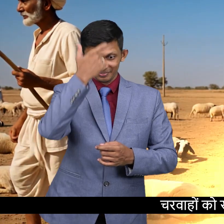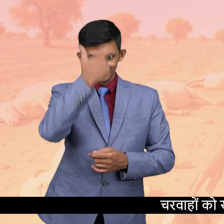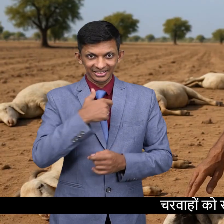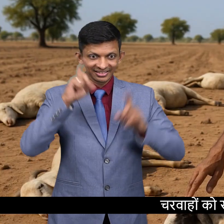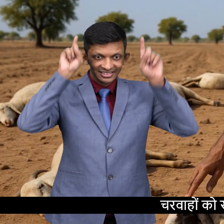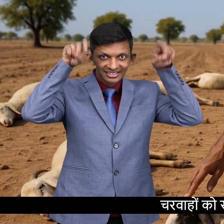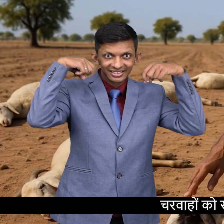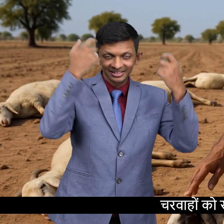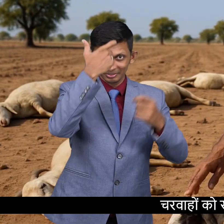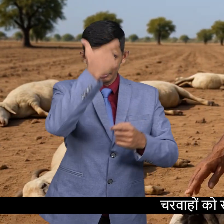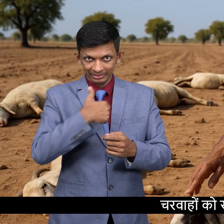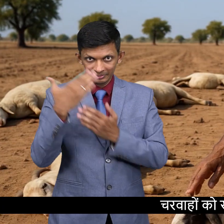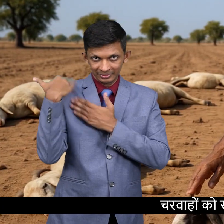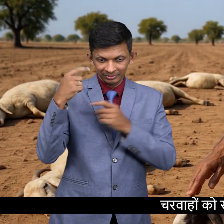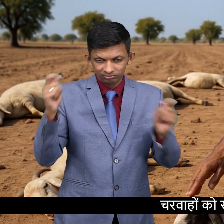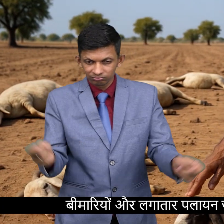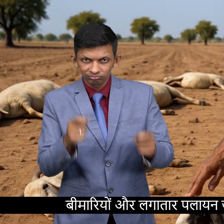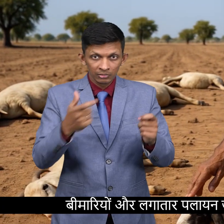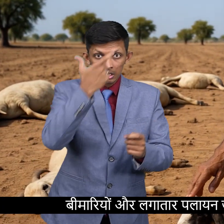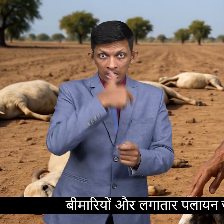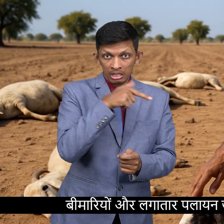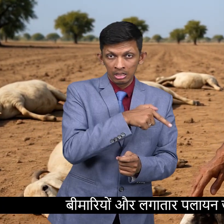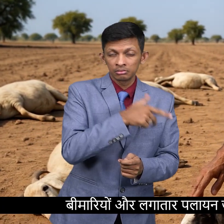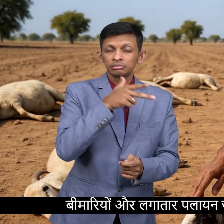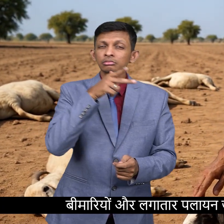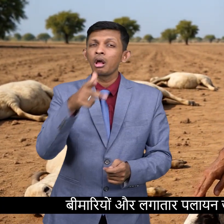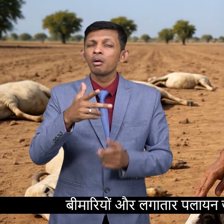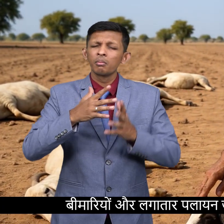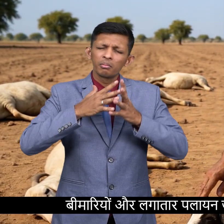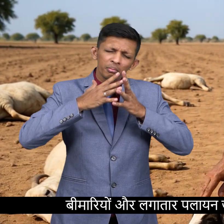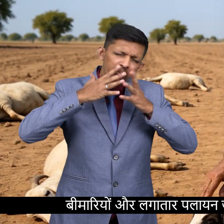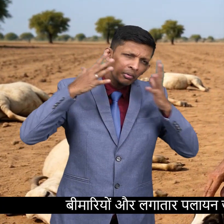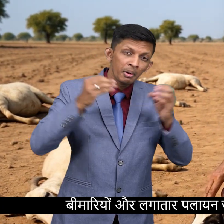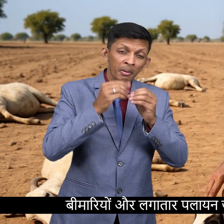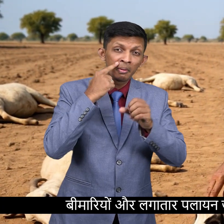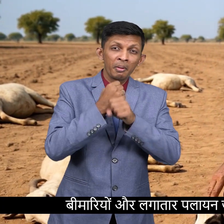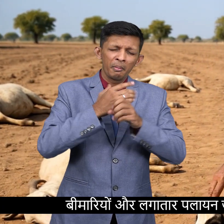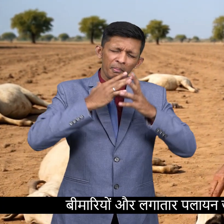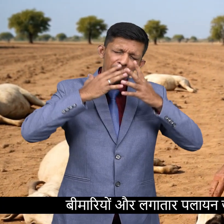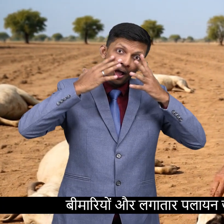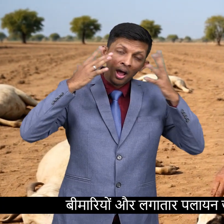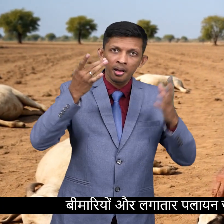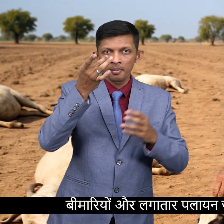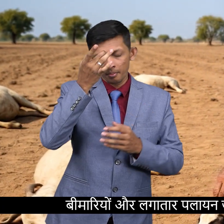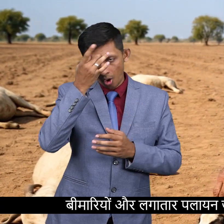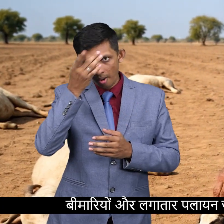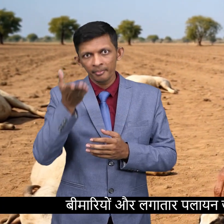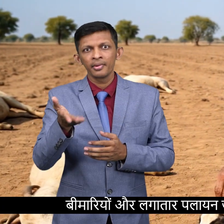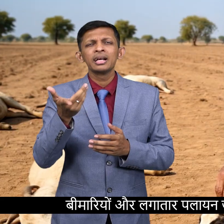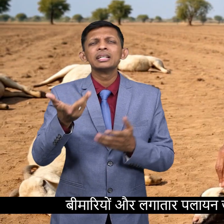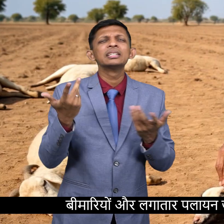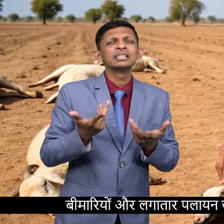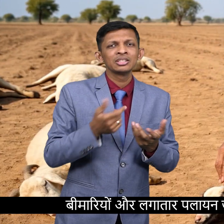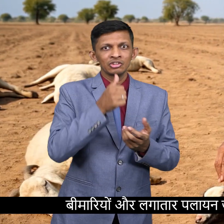चरवाहों को सूखे पानी और चारे की कमी, बीमारियों और लगातार पलायन जैसी बड़ी समस्याओं का सामना करना पड़ता